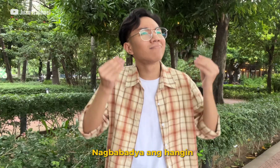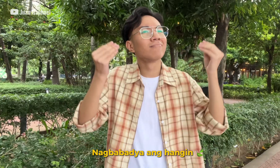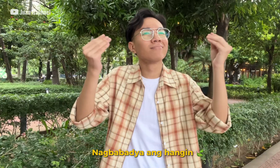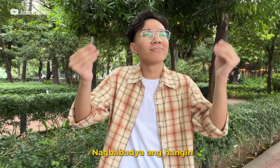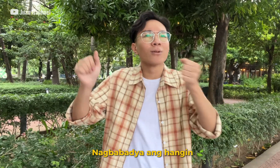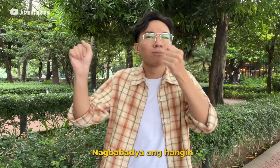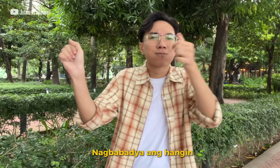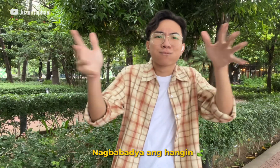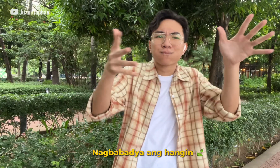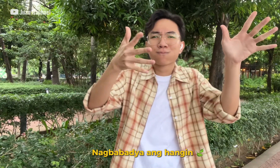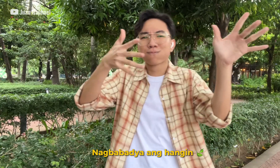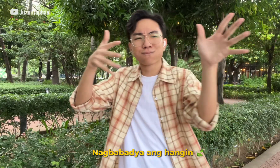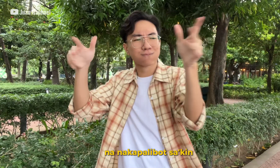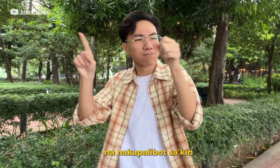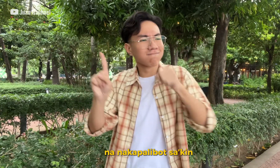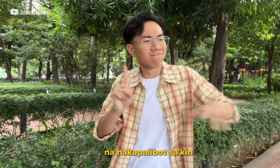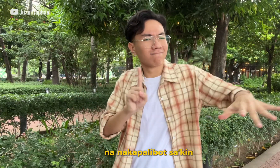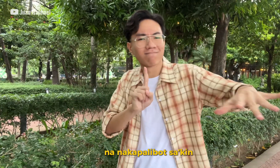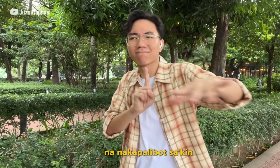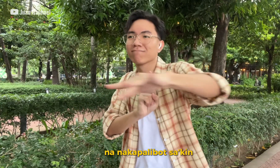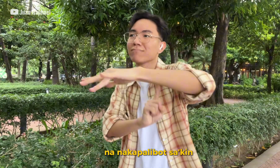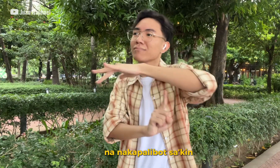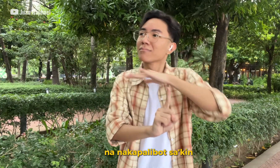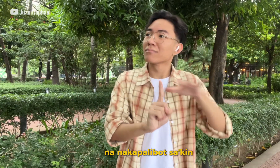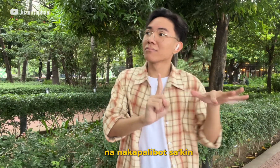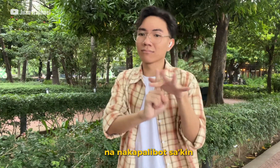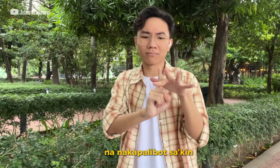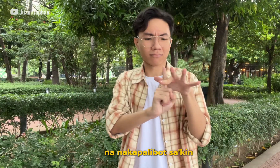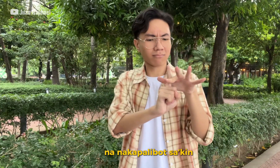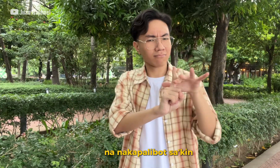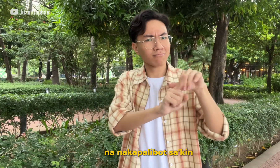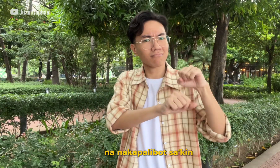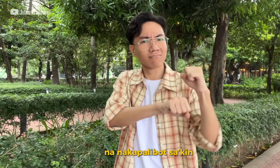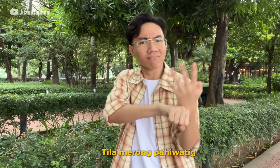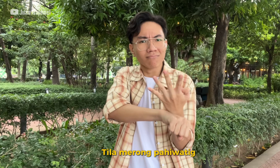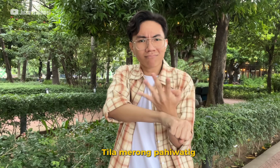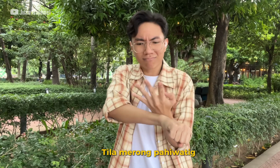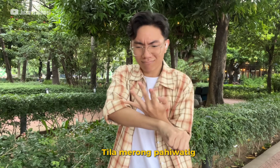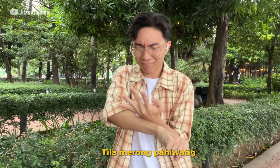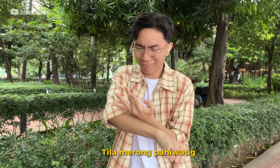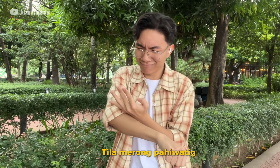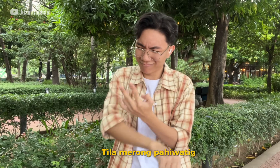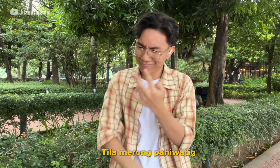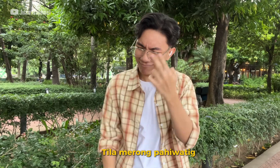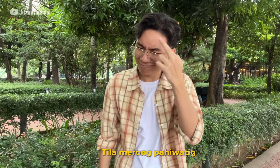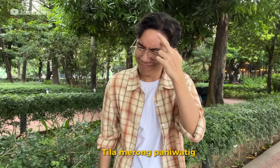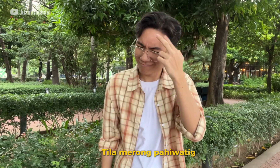Nagbabadya ang hangin na nakapalipot sa'kin. Tila merong